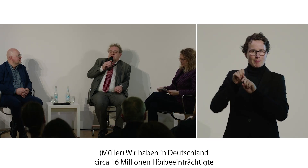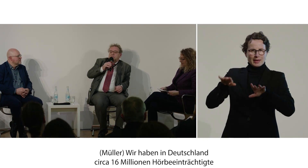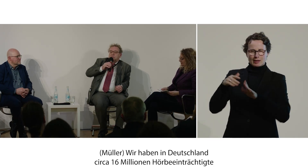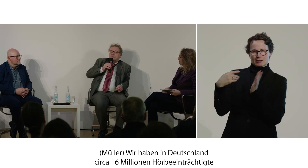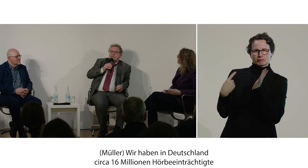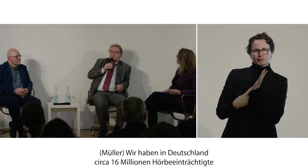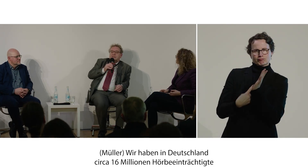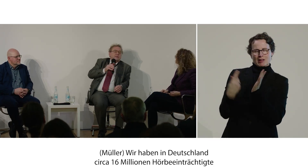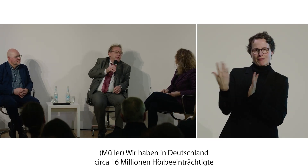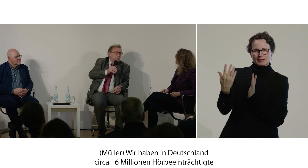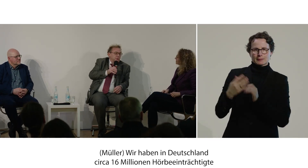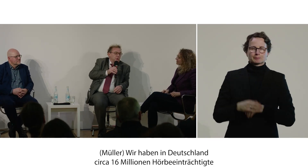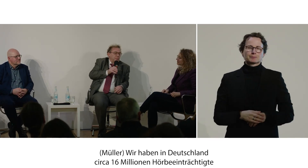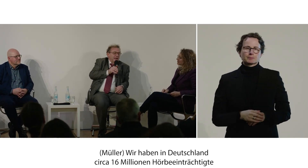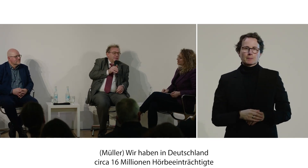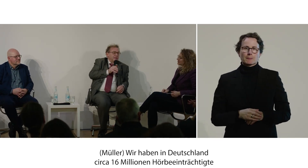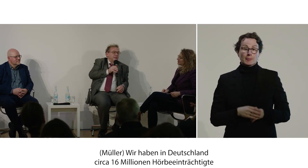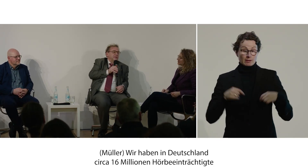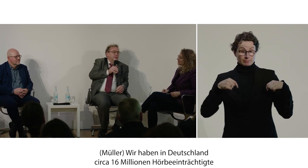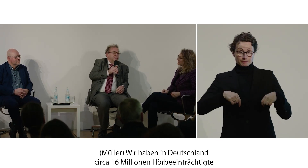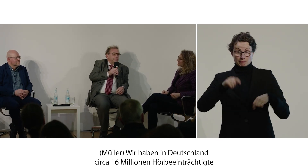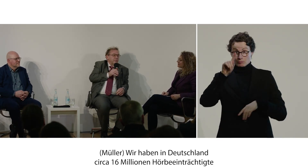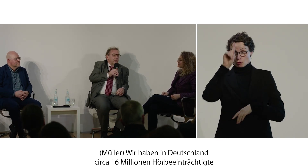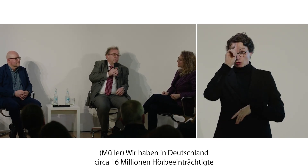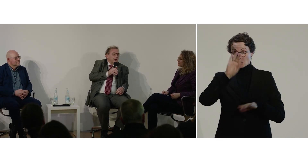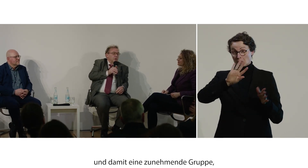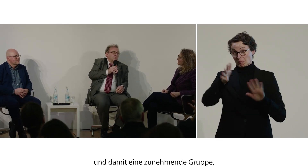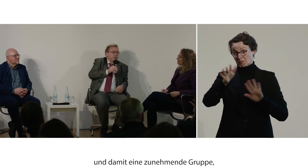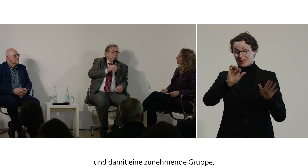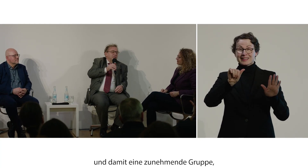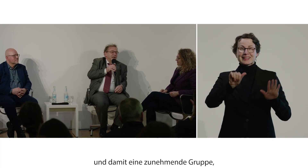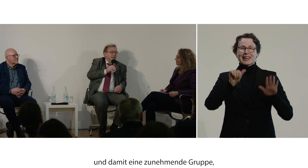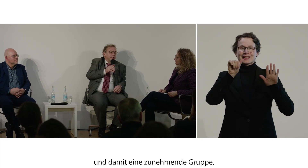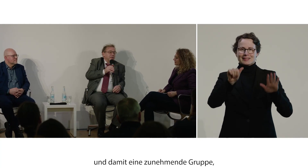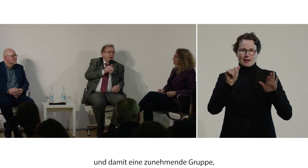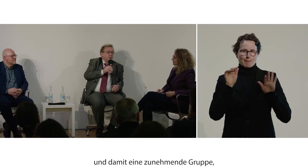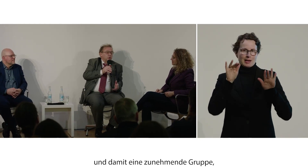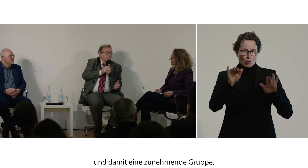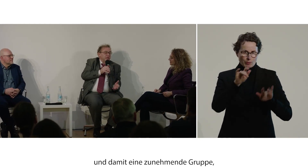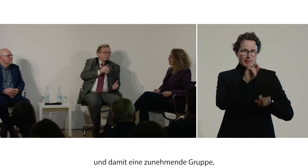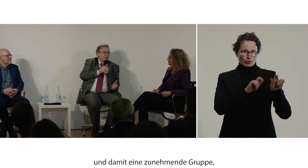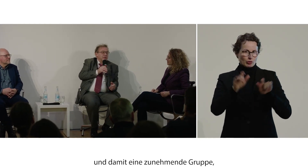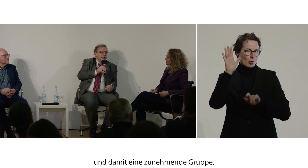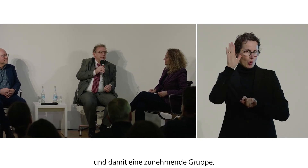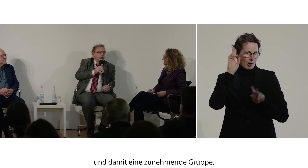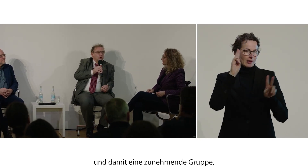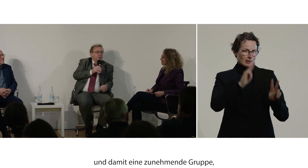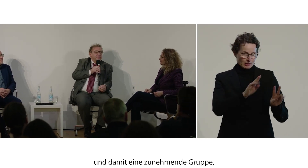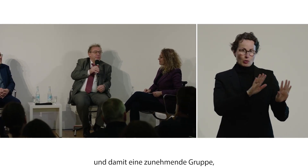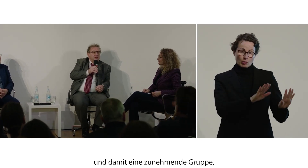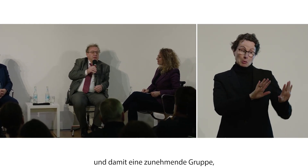in Deutschland circa 16 Millionen Hörbeeinträchtigte und damit eine auch zunehmende